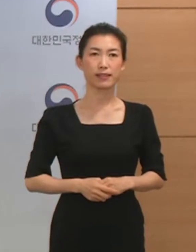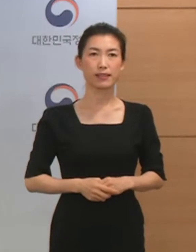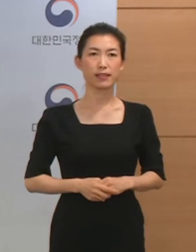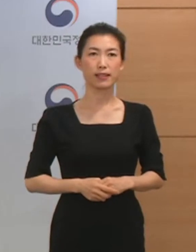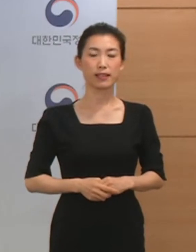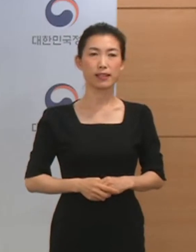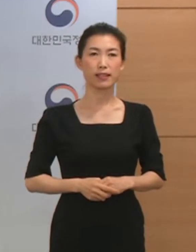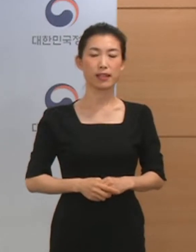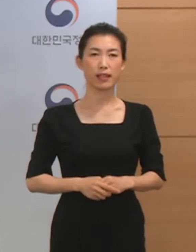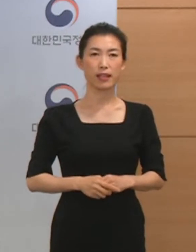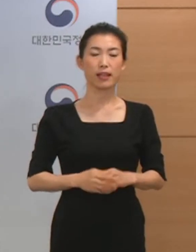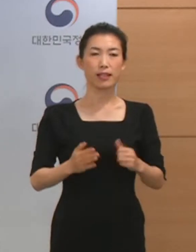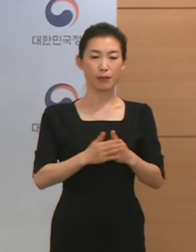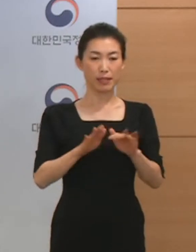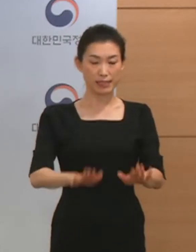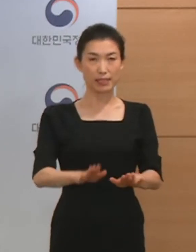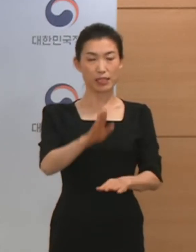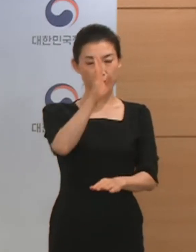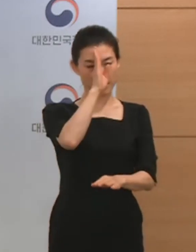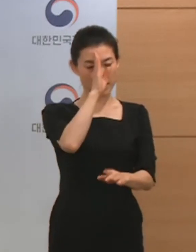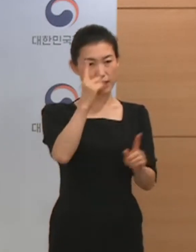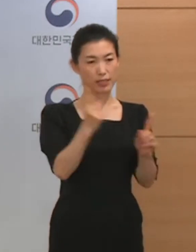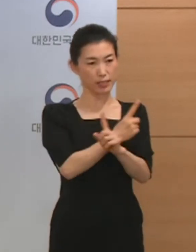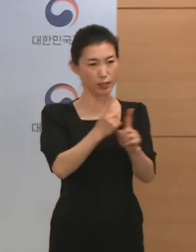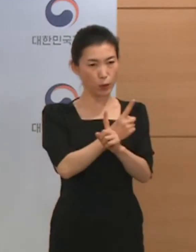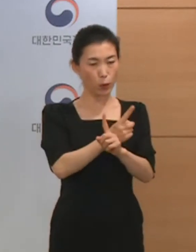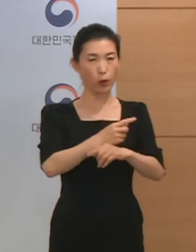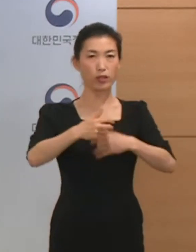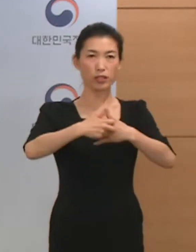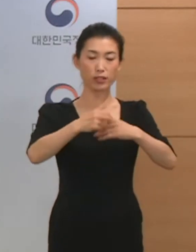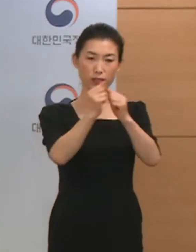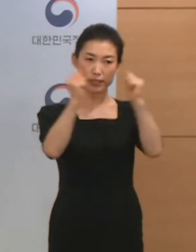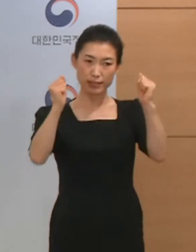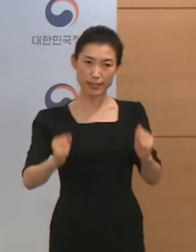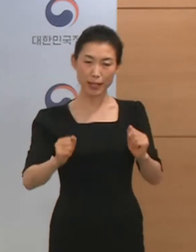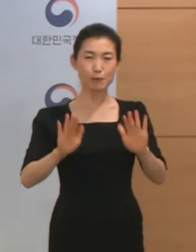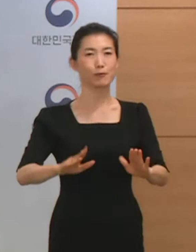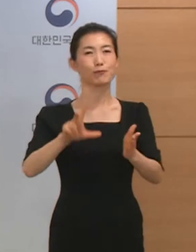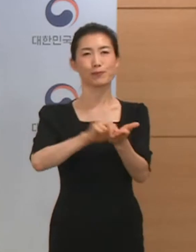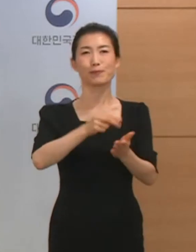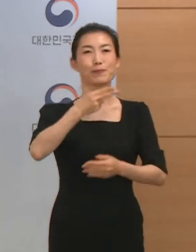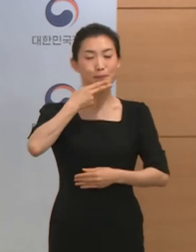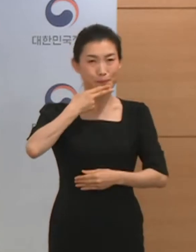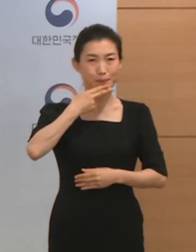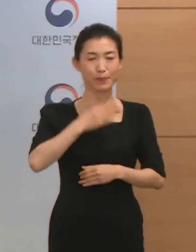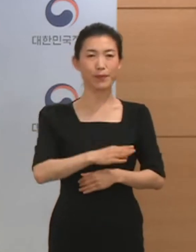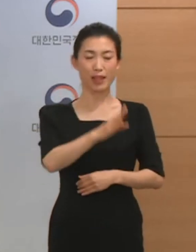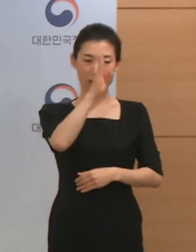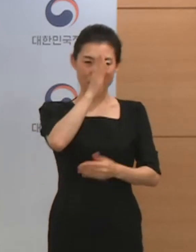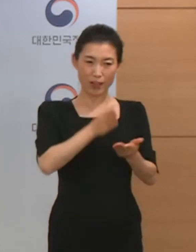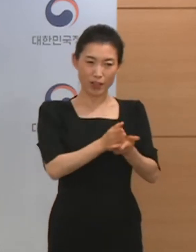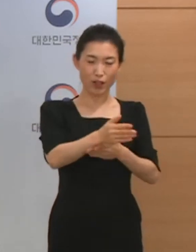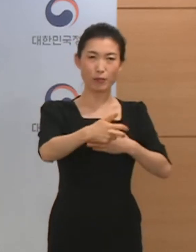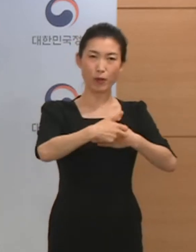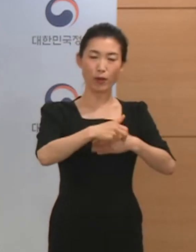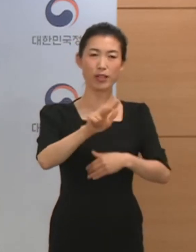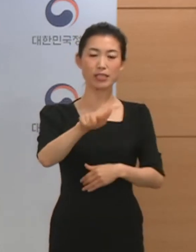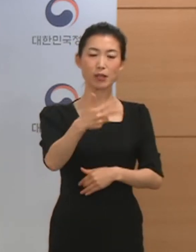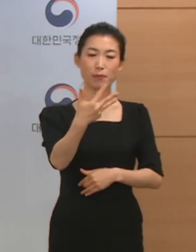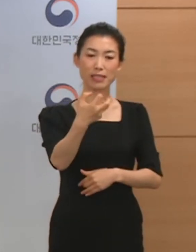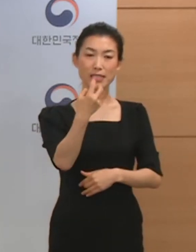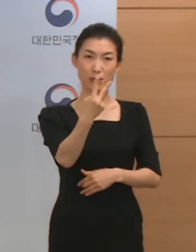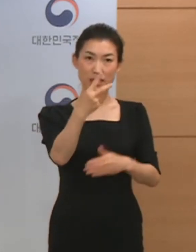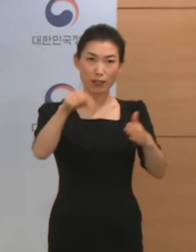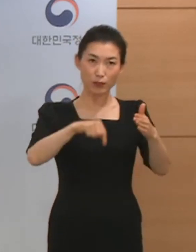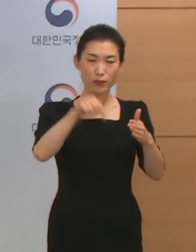이런 이유로 환자 치료를 위한 의료체계는 큰 문제가 없습니다. 중환자 전담병상 782개 병상